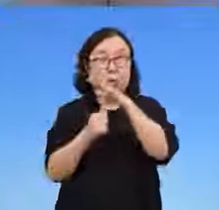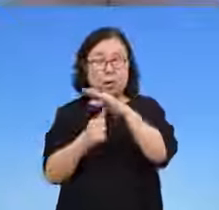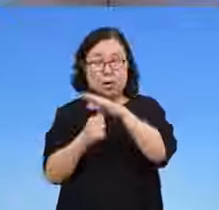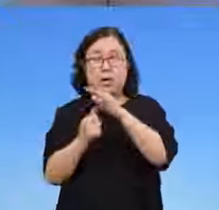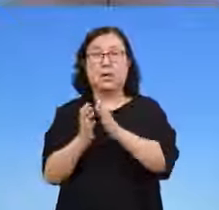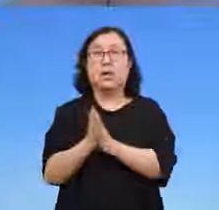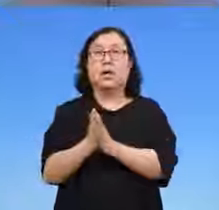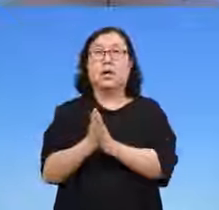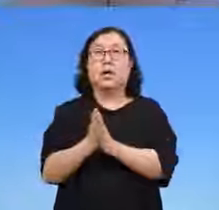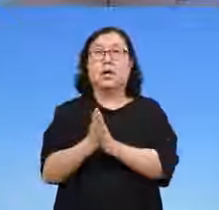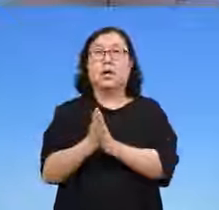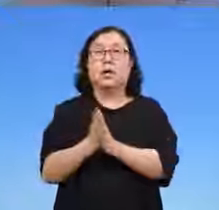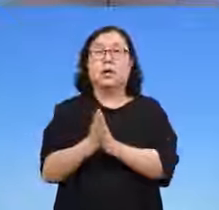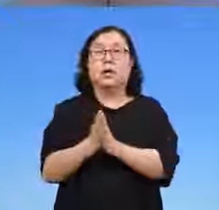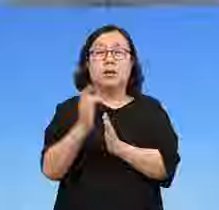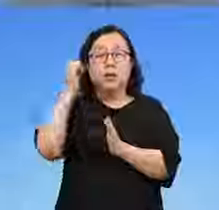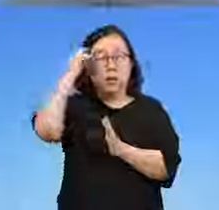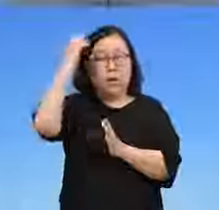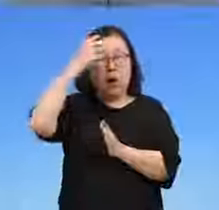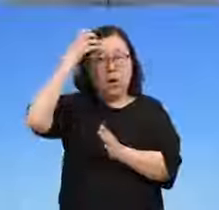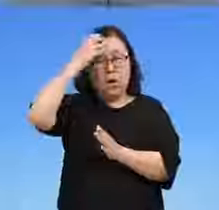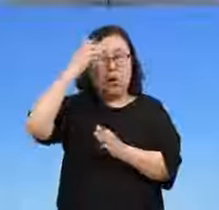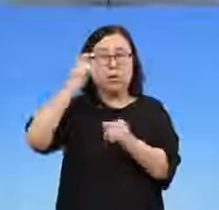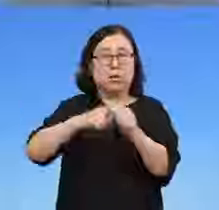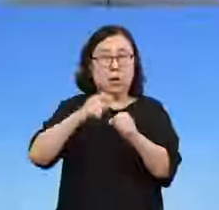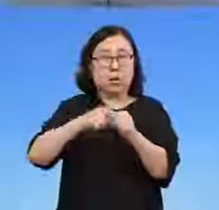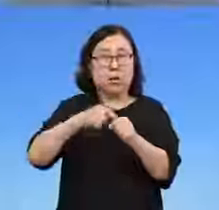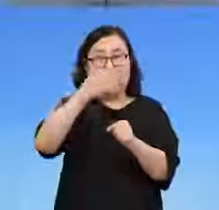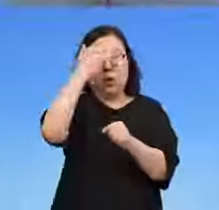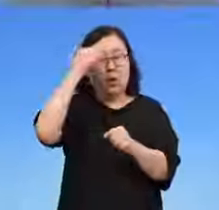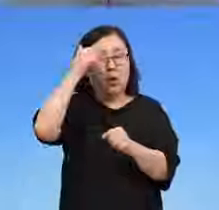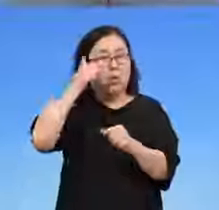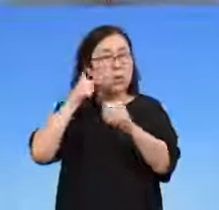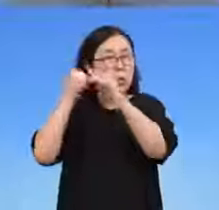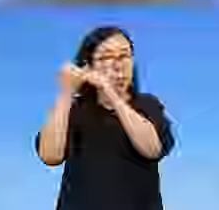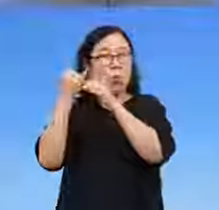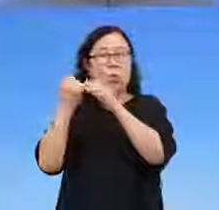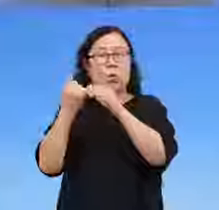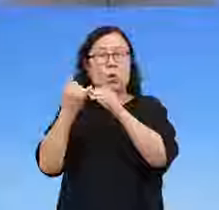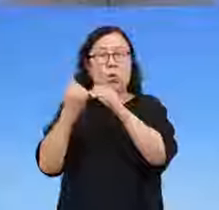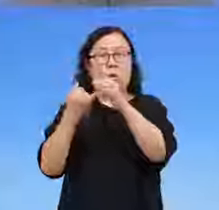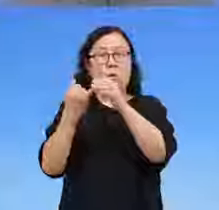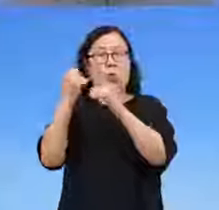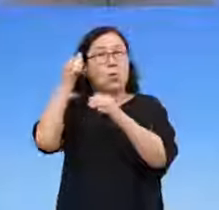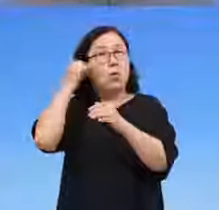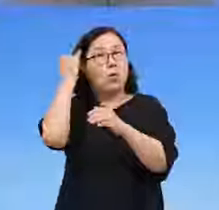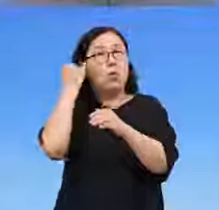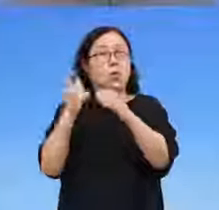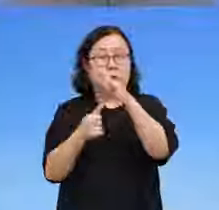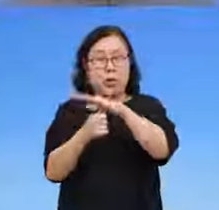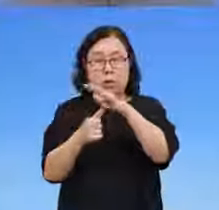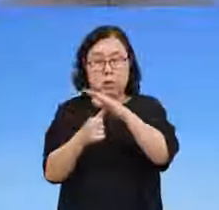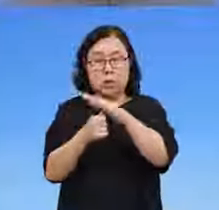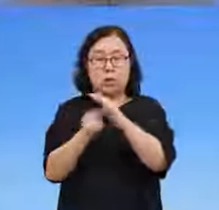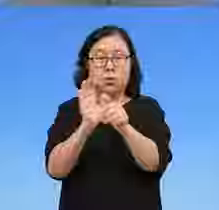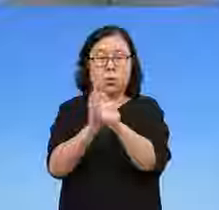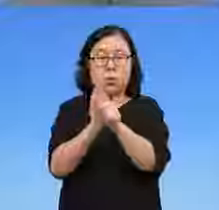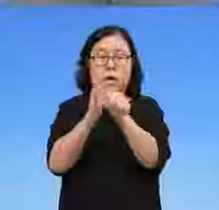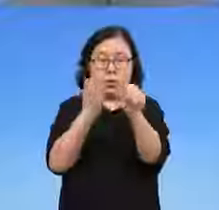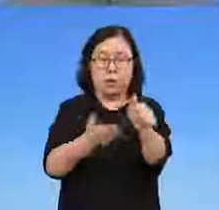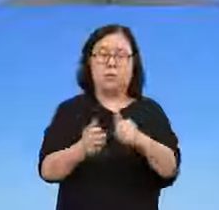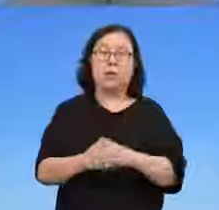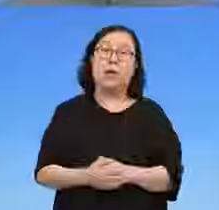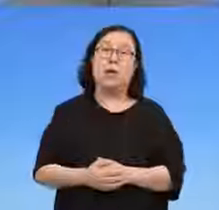자녀들이에요. 기도해야 되고 도와줘야 돼요. 그래서 제가 사실은 지난 한 주간 마음이 복잡했다가